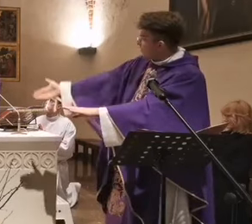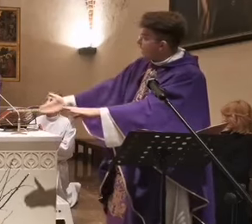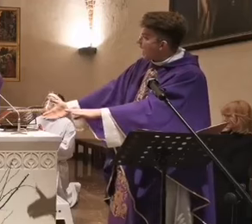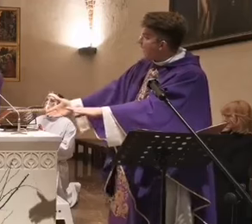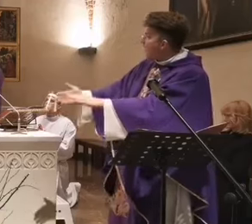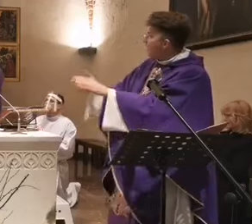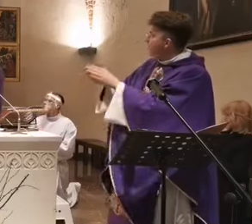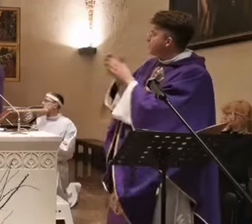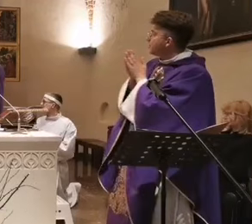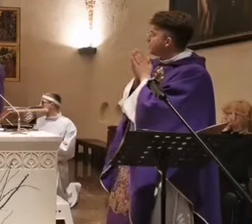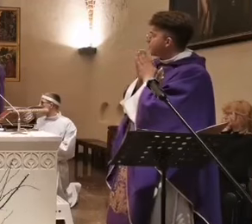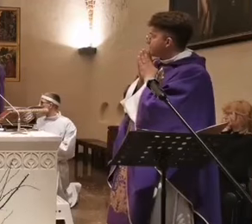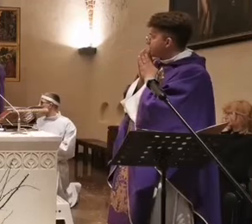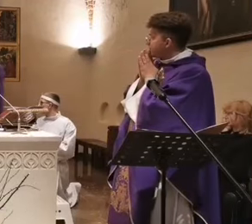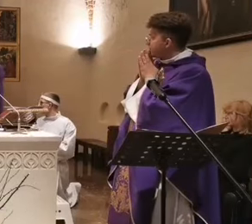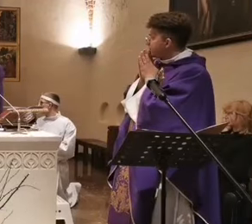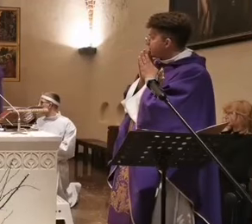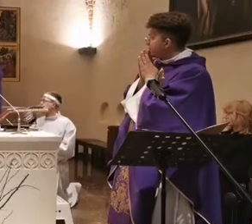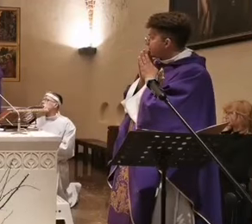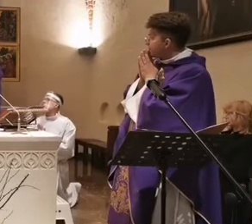będzie wydane.